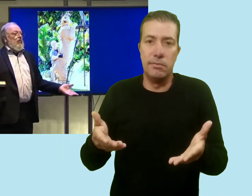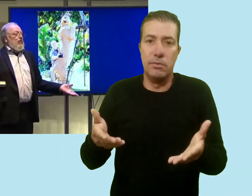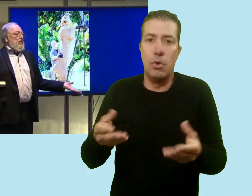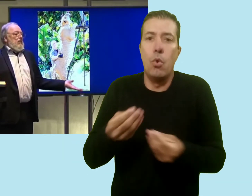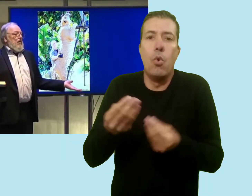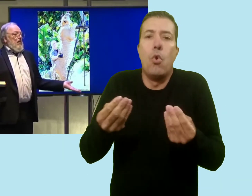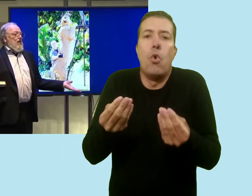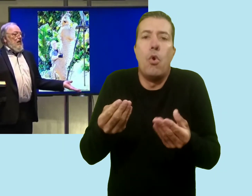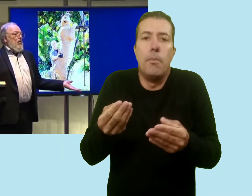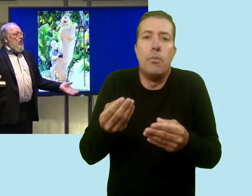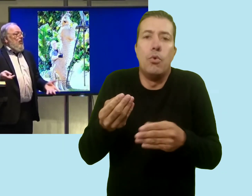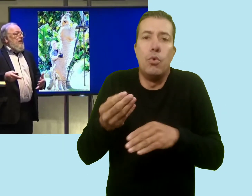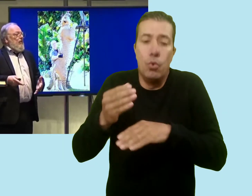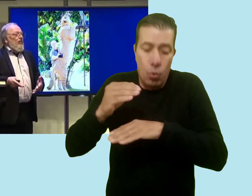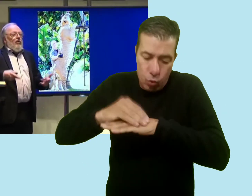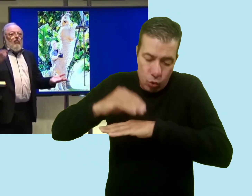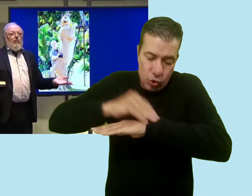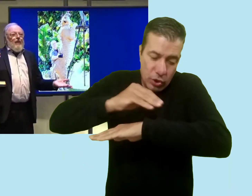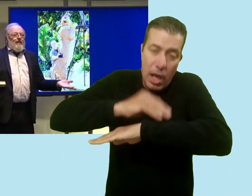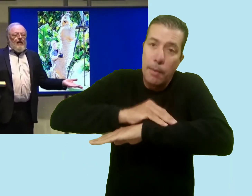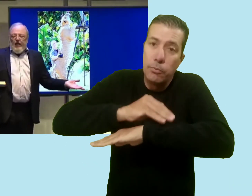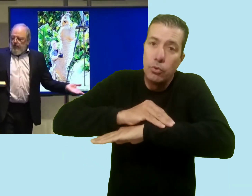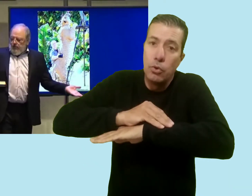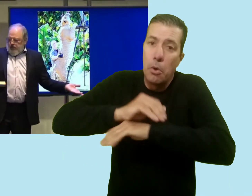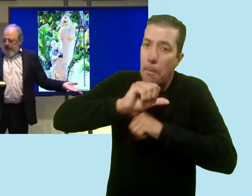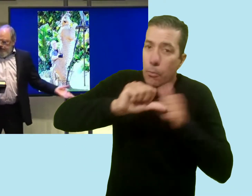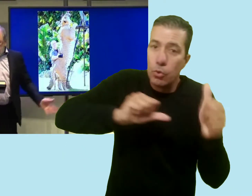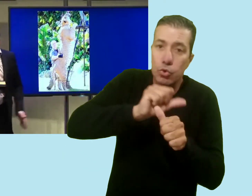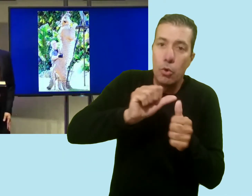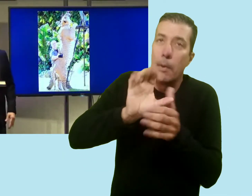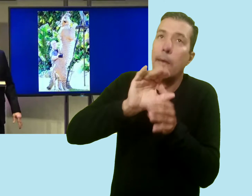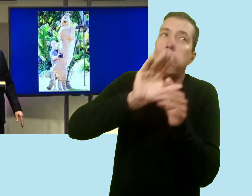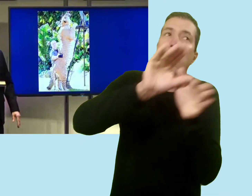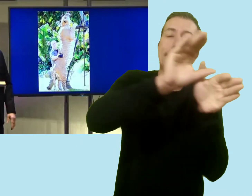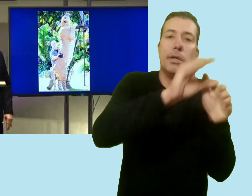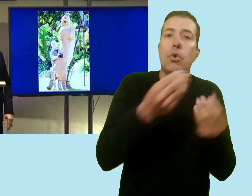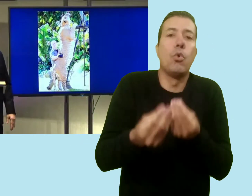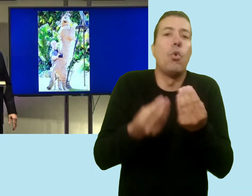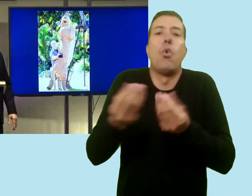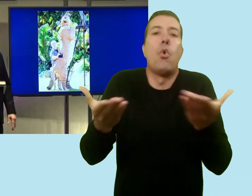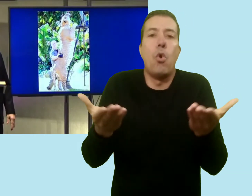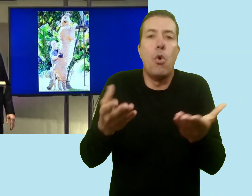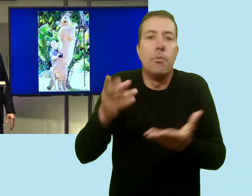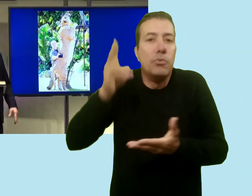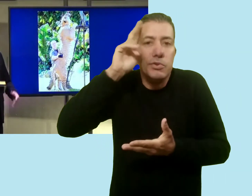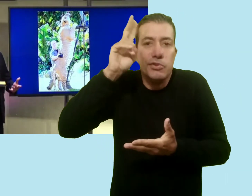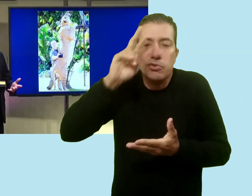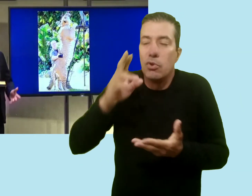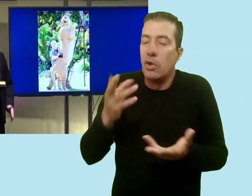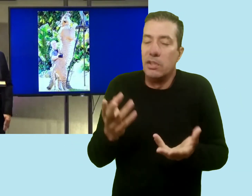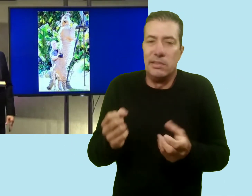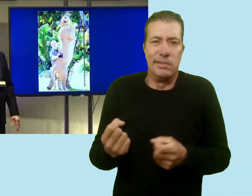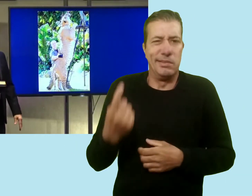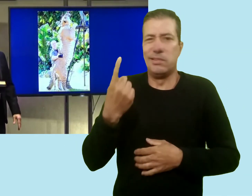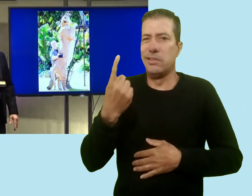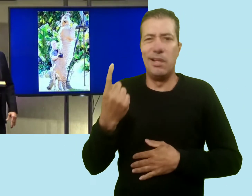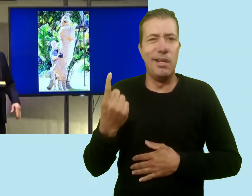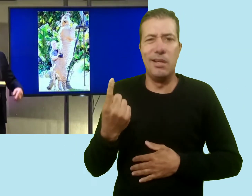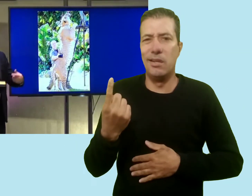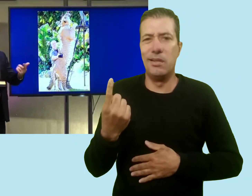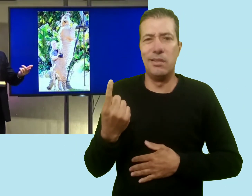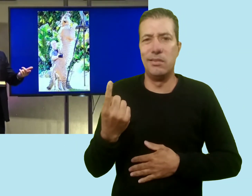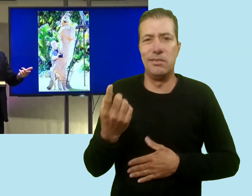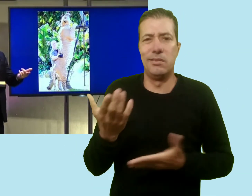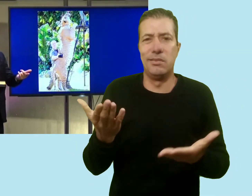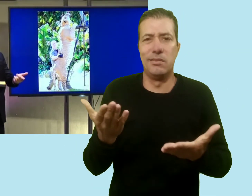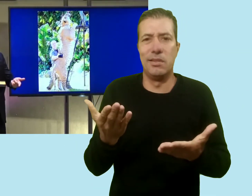sapo, ou como o sapo virou um passarinho, sabe? Desculpe, eu acho isso muita história da carochinha.